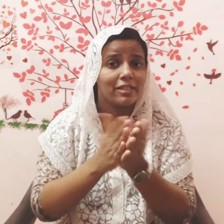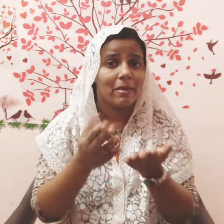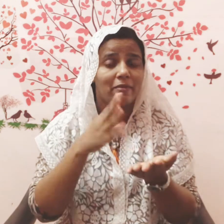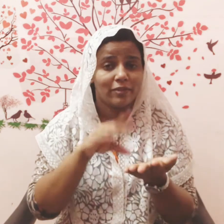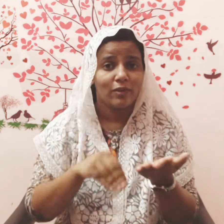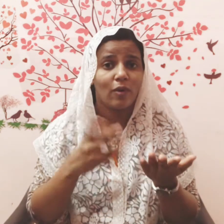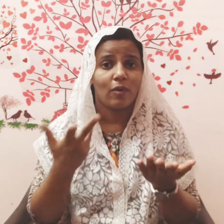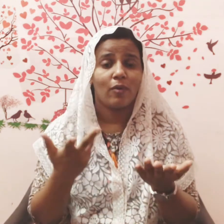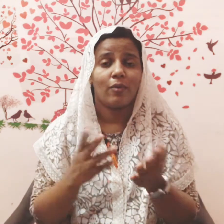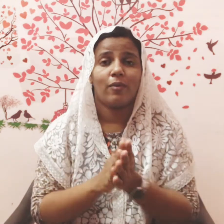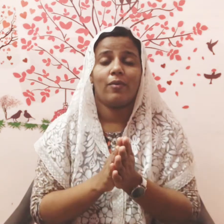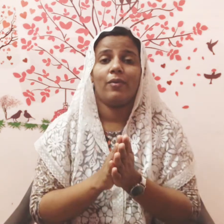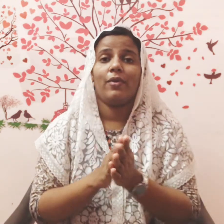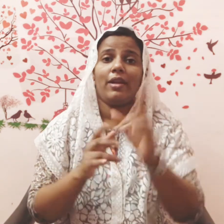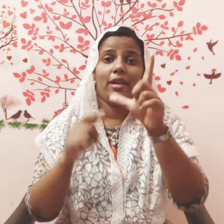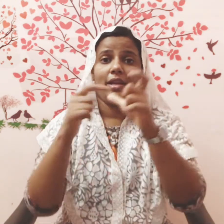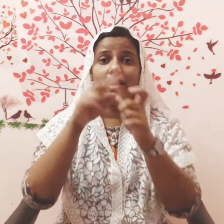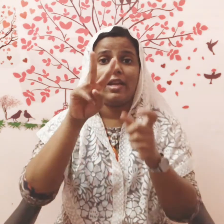സിക്സ് മന്ത്സ് റീഡിംഗ് പോർഷൻ ആണെങ്കിൽ ലേവ്യ പുസ്തകം